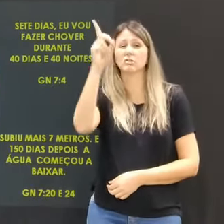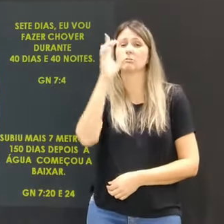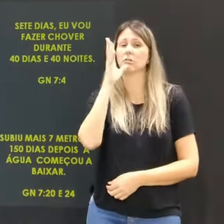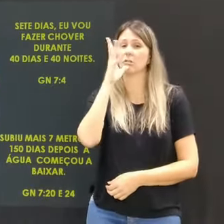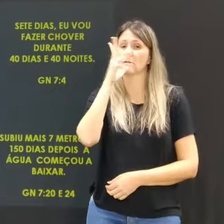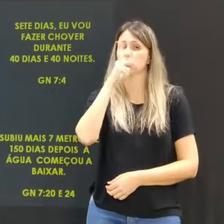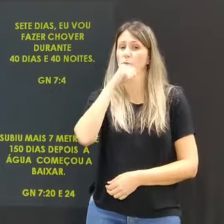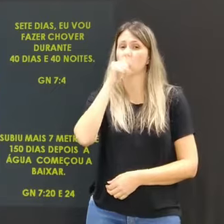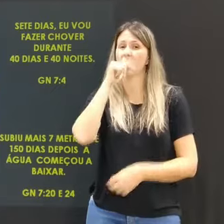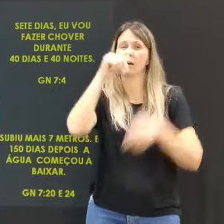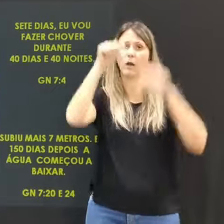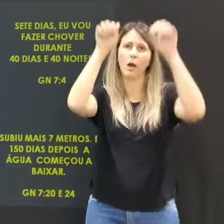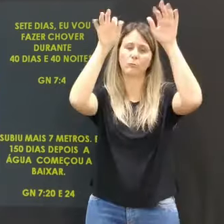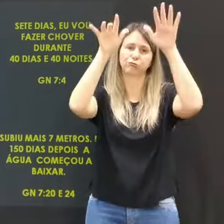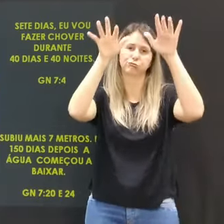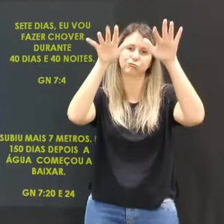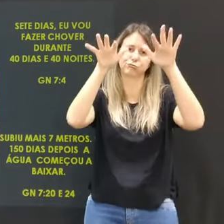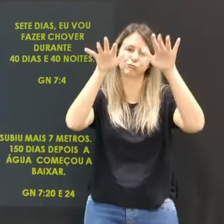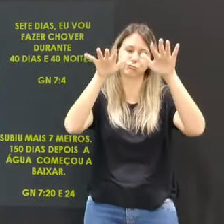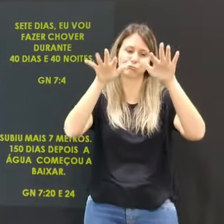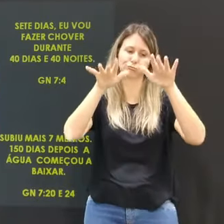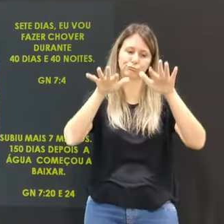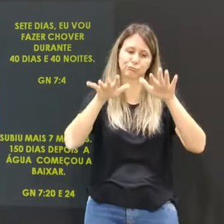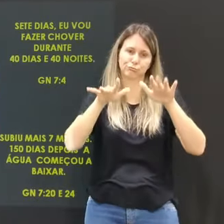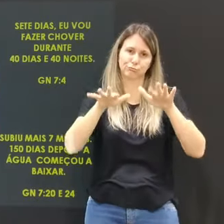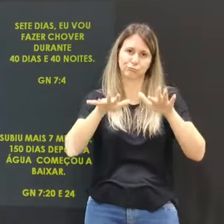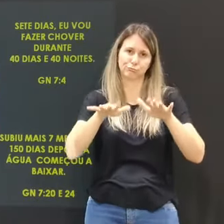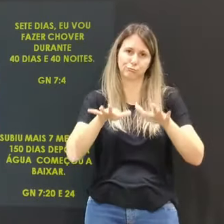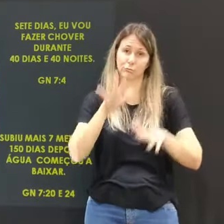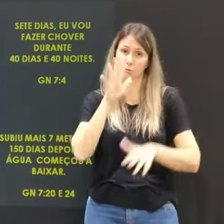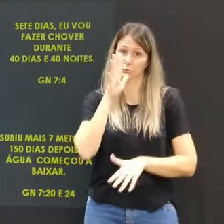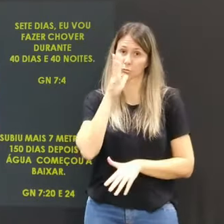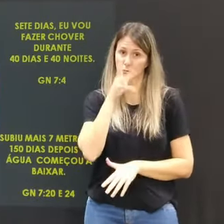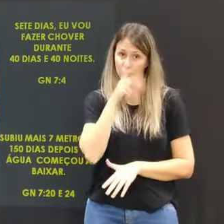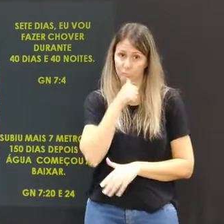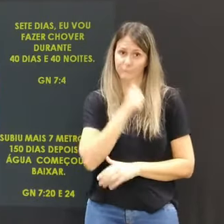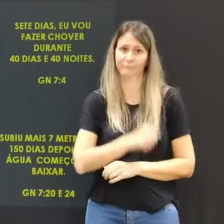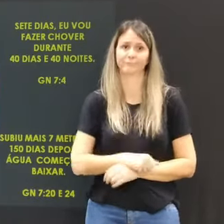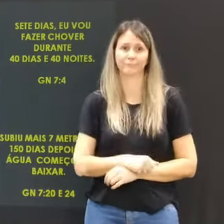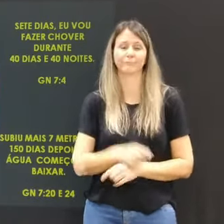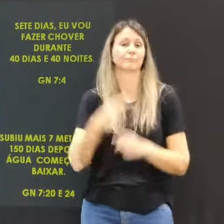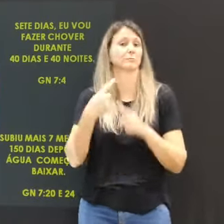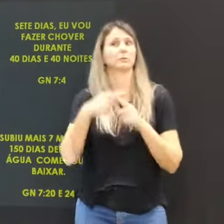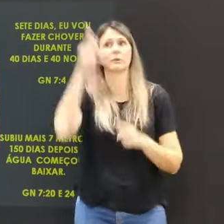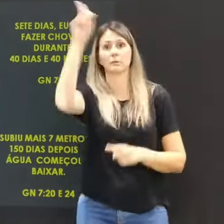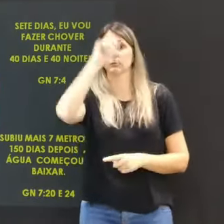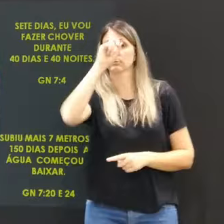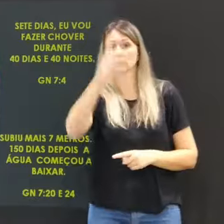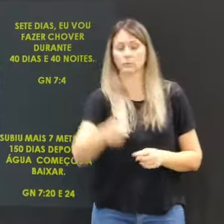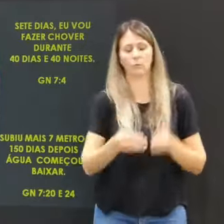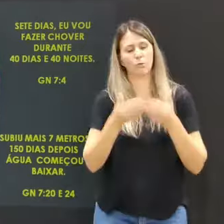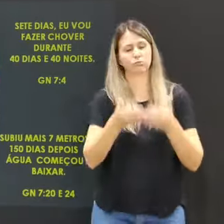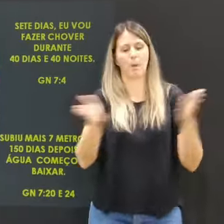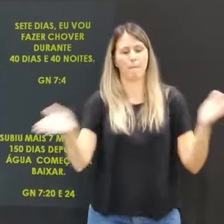Foram 150 dias depois, a água começou a baixar. Demorou bastante tempo, levou tempo.